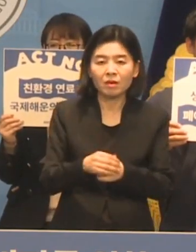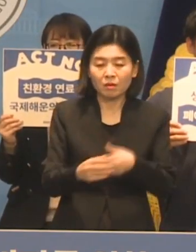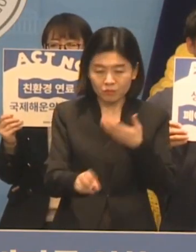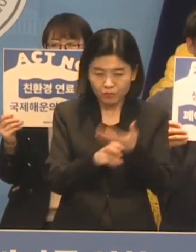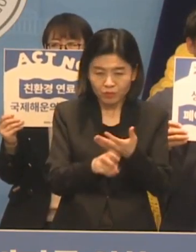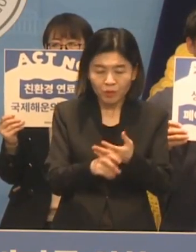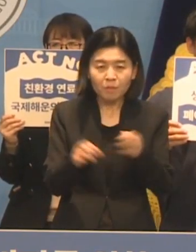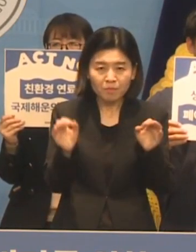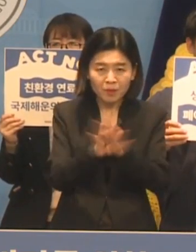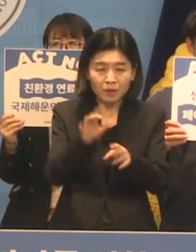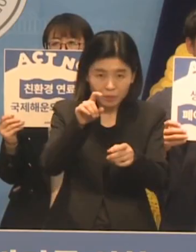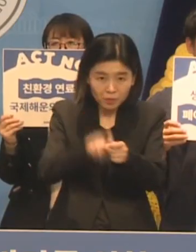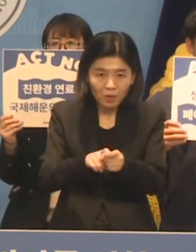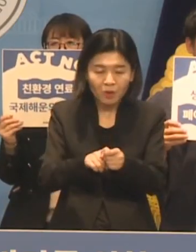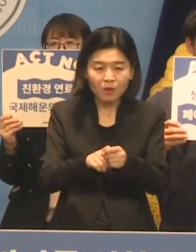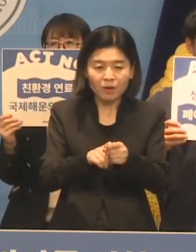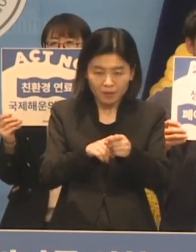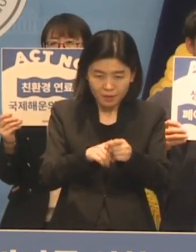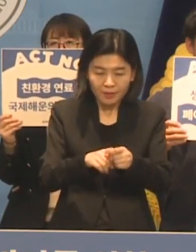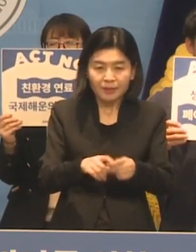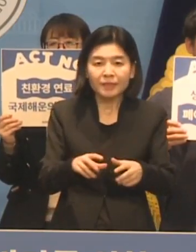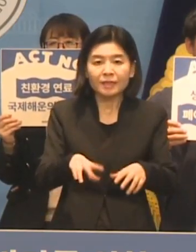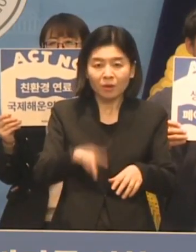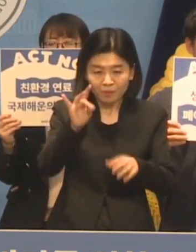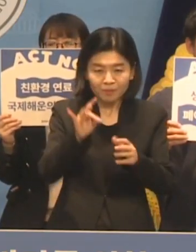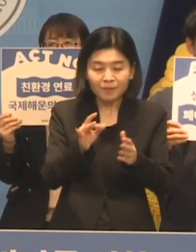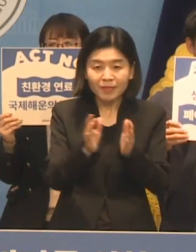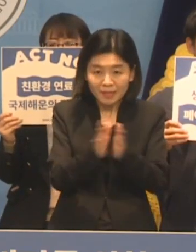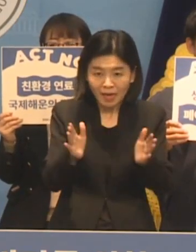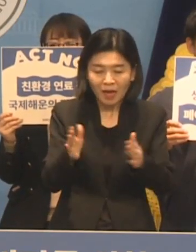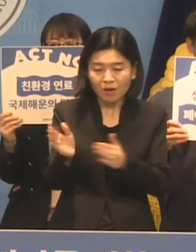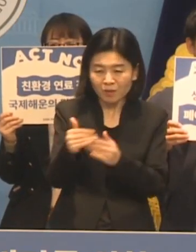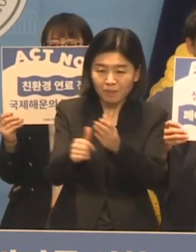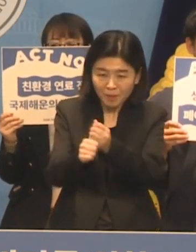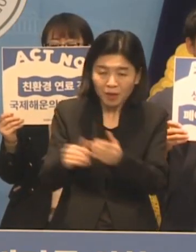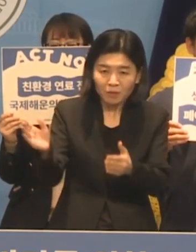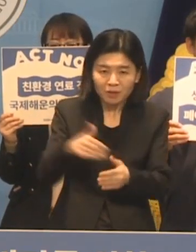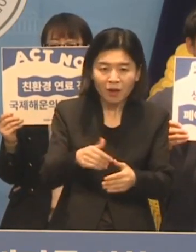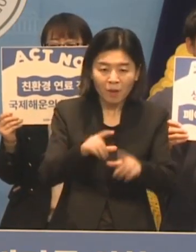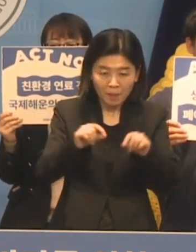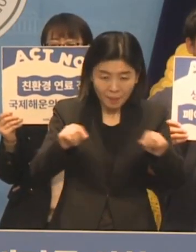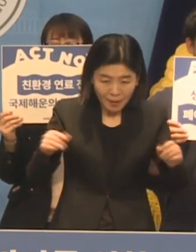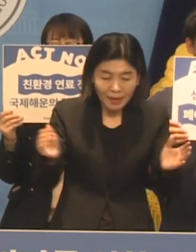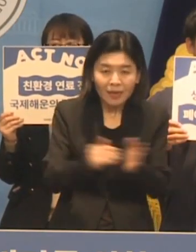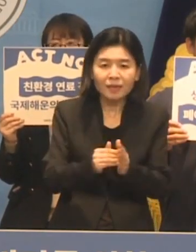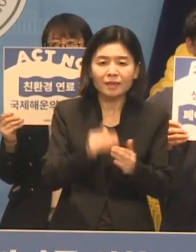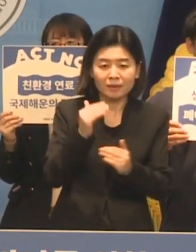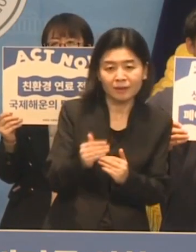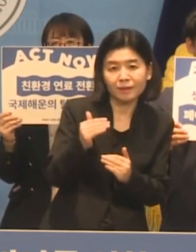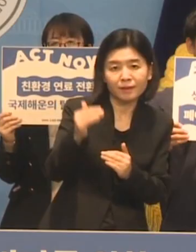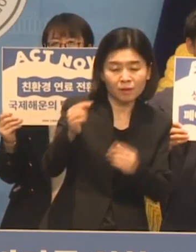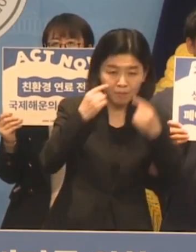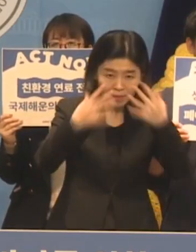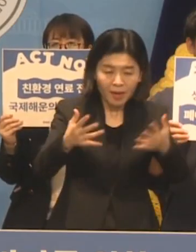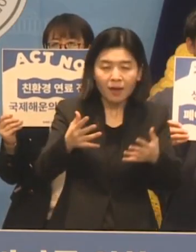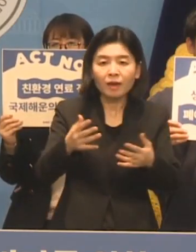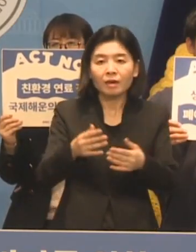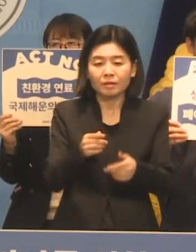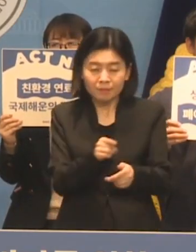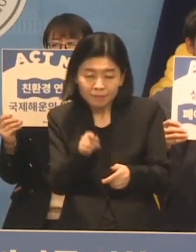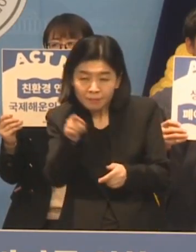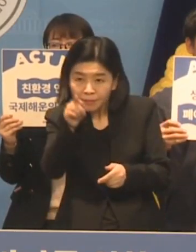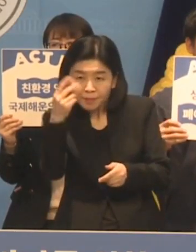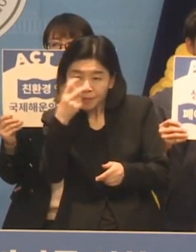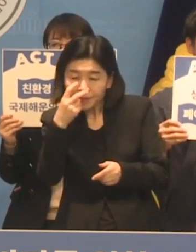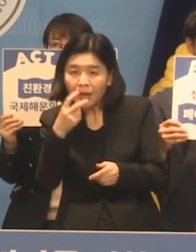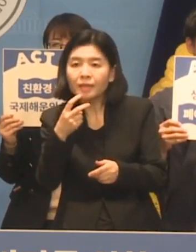위해 수산물이 어획되는 순간부터 소비자의 식탁 위에 올라가는 순간까지 전 과정을 투명하고 추적 가능하게 이력